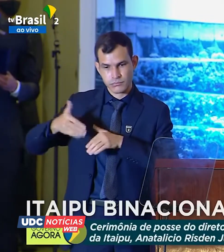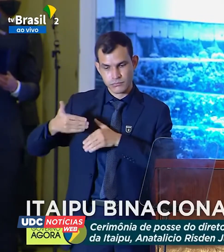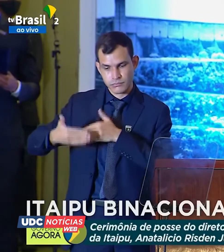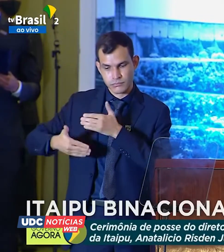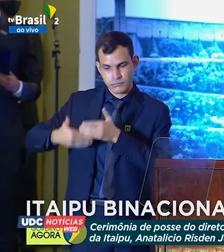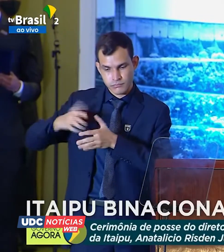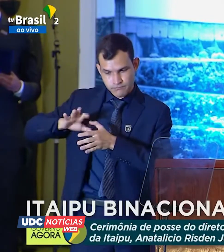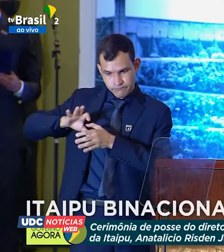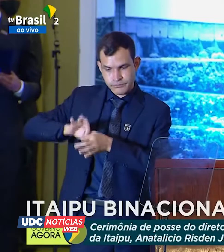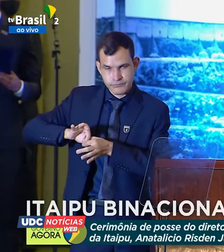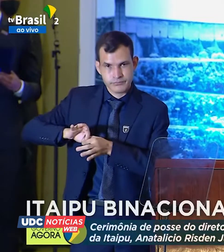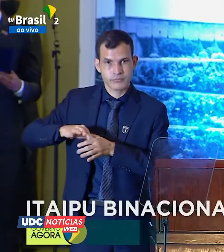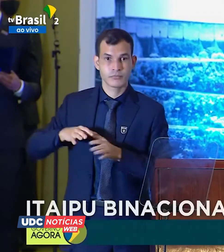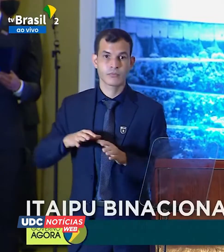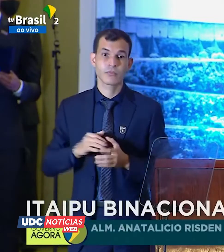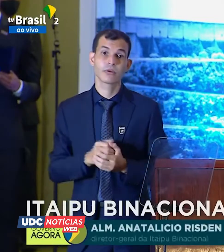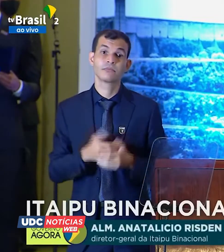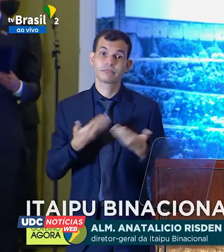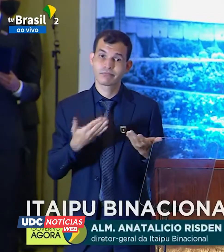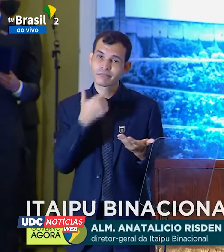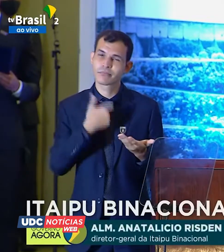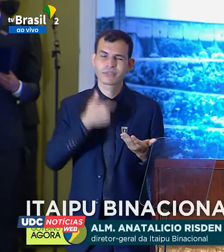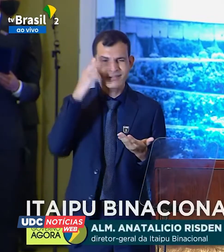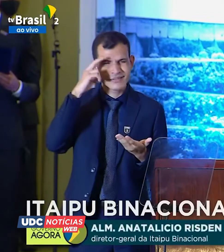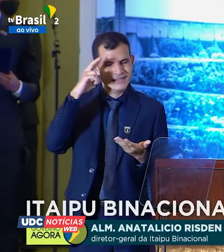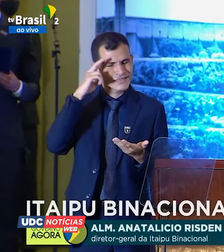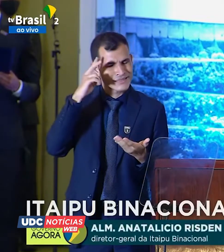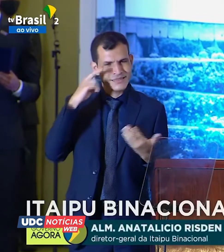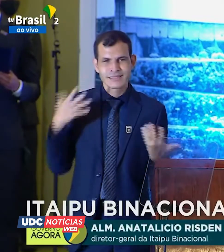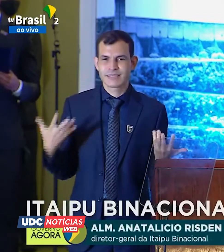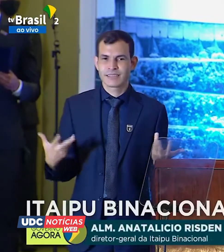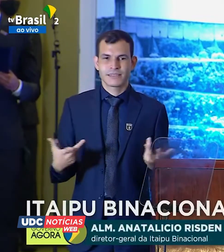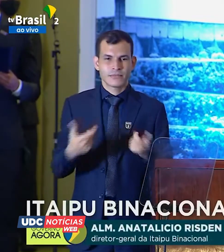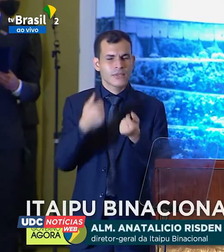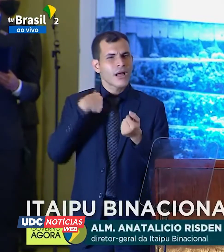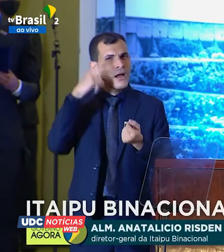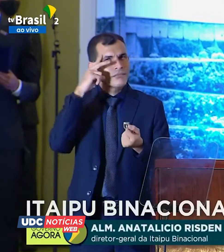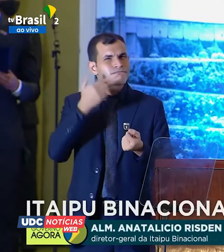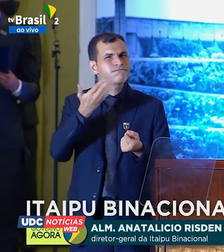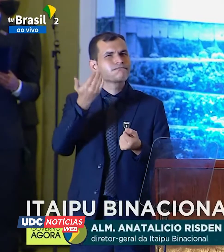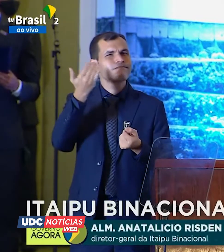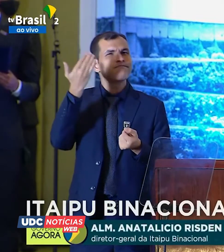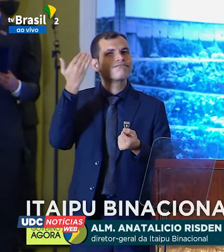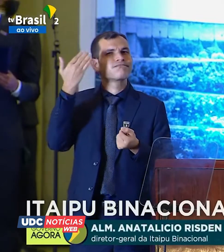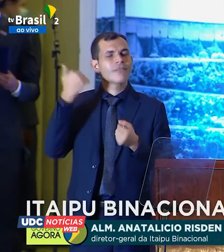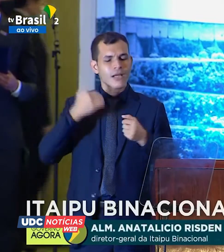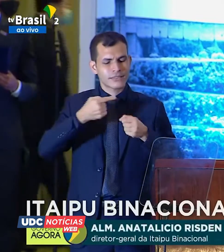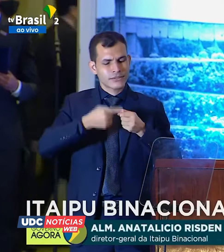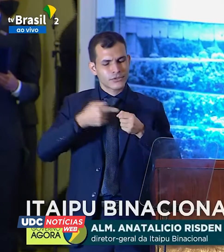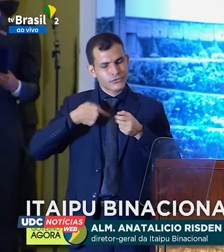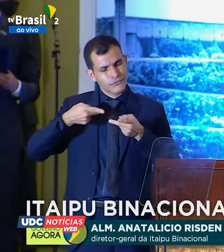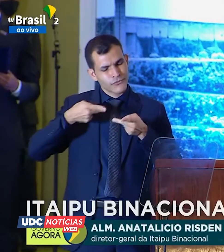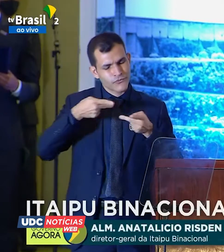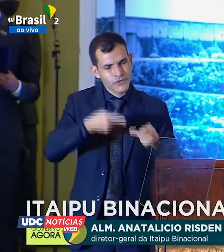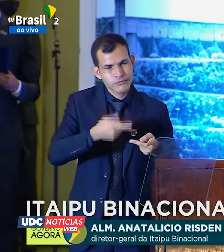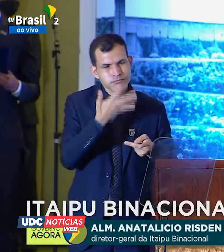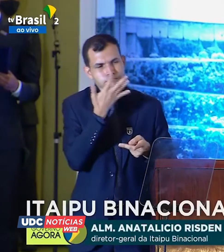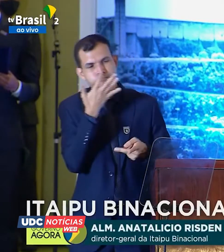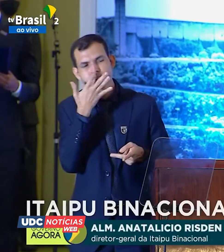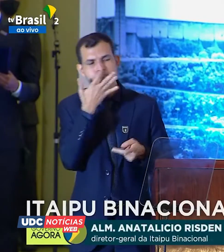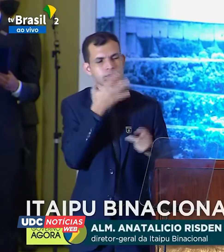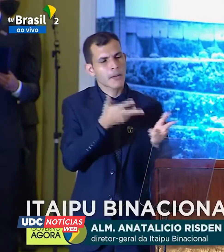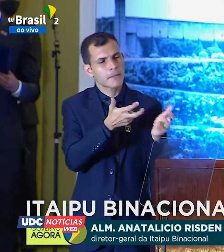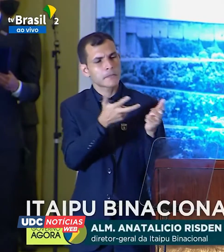Assim, tenho lembranças preciosas dos momentos em que ia visitar a cidade e segui observando o seu